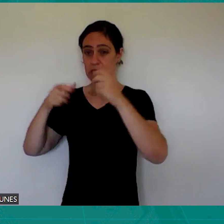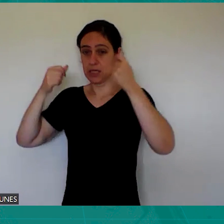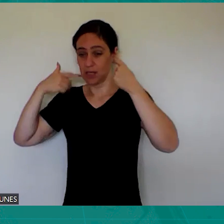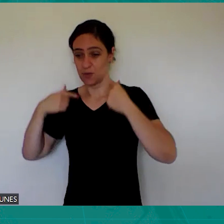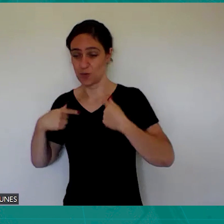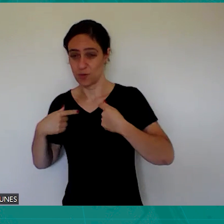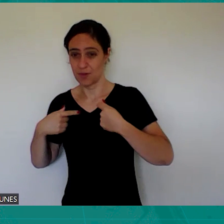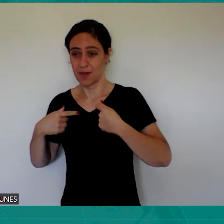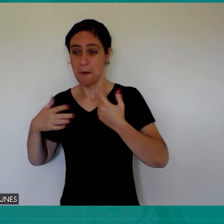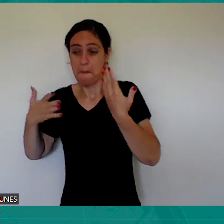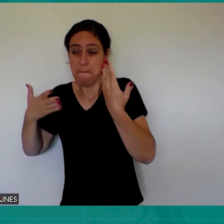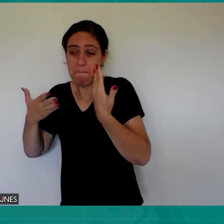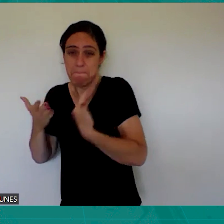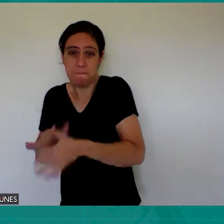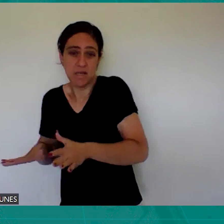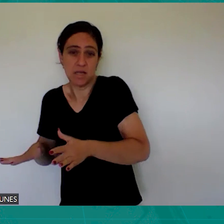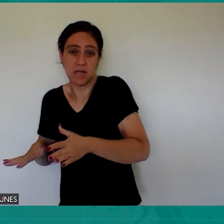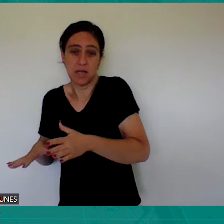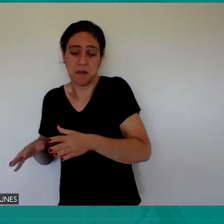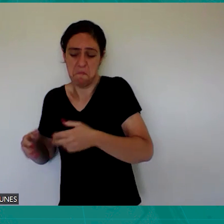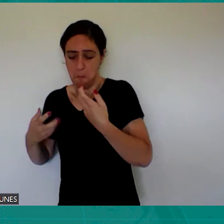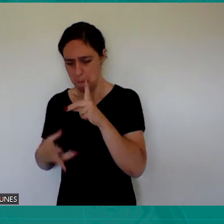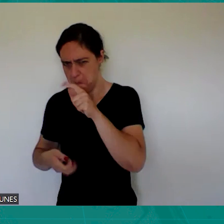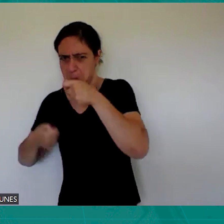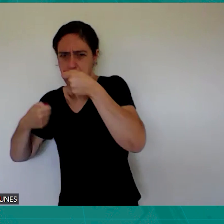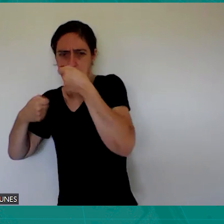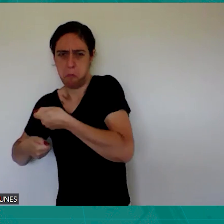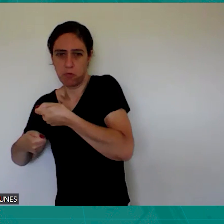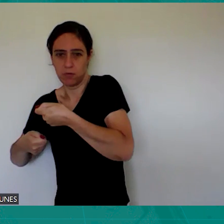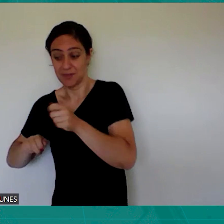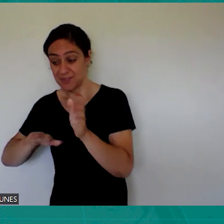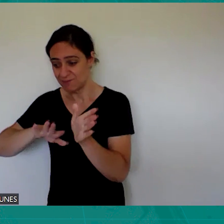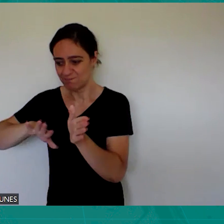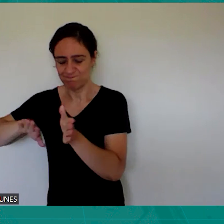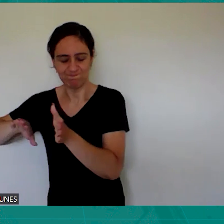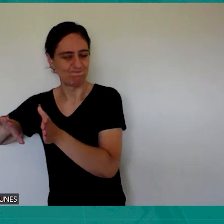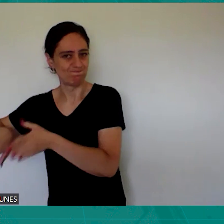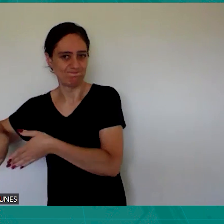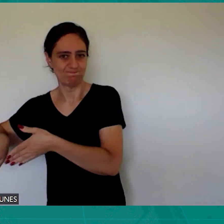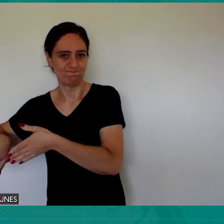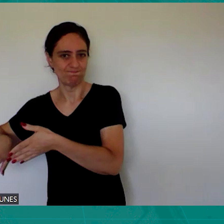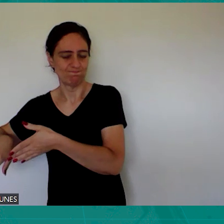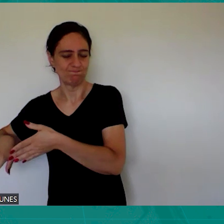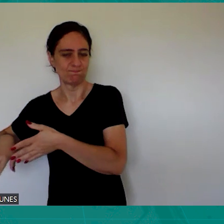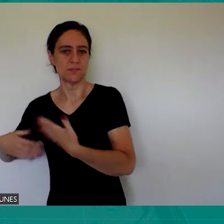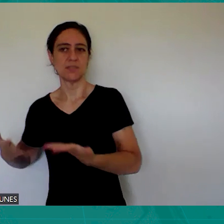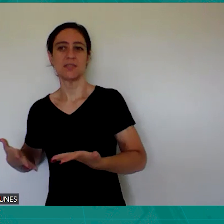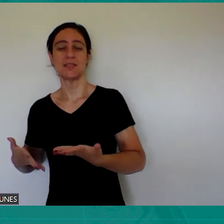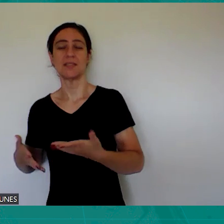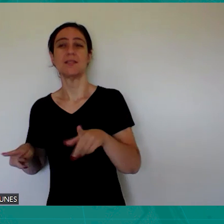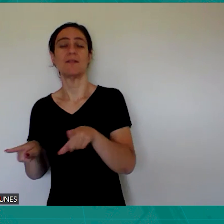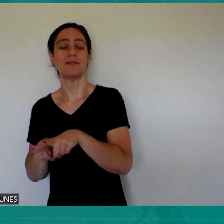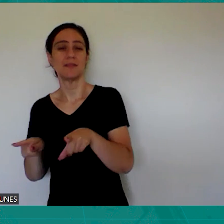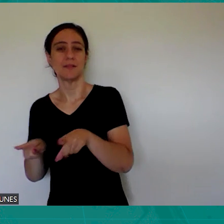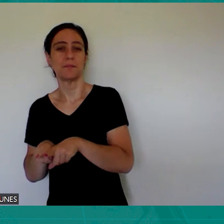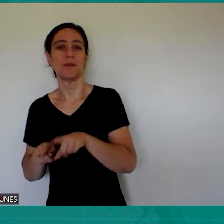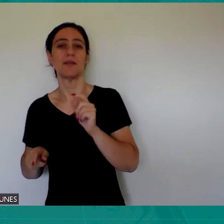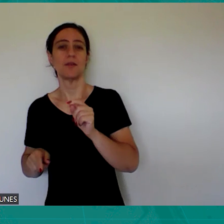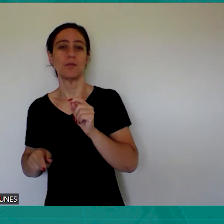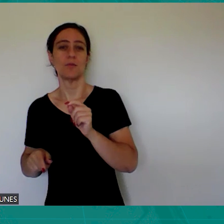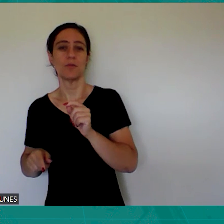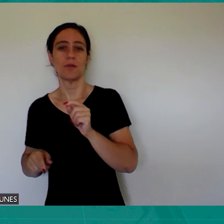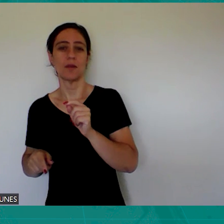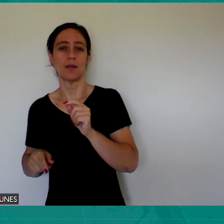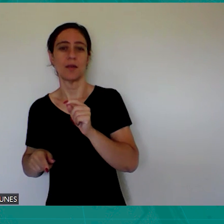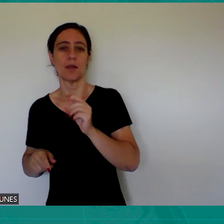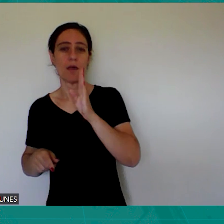privilégios do poder, da posição de liderança que eles tinham, e pior ainda, o Império Romano